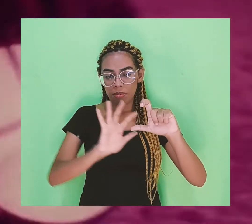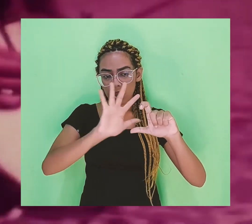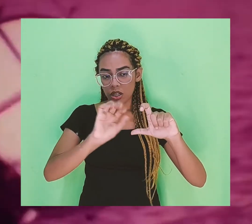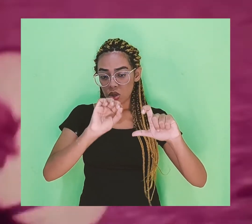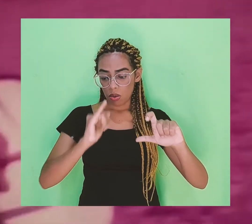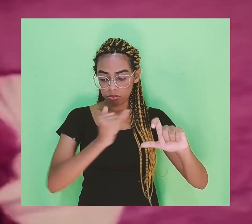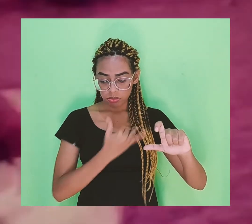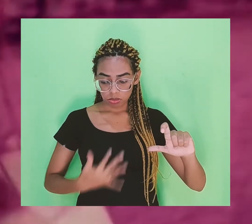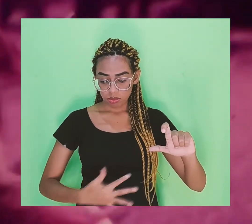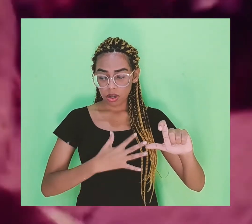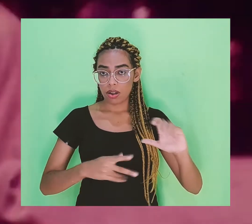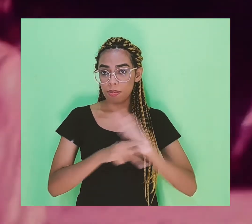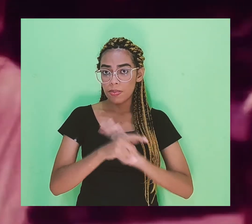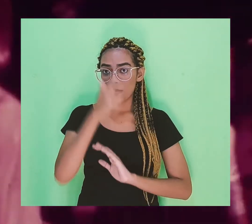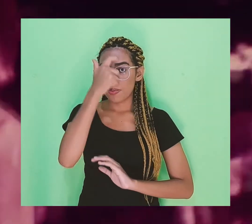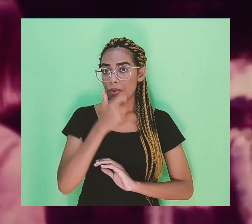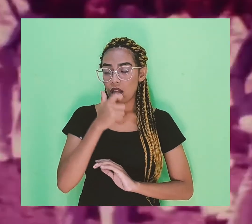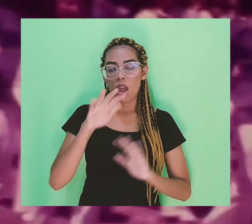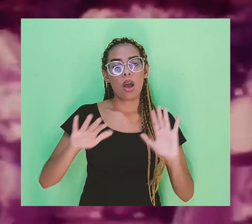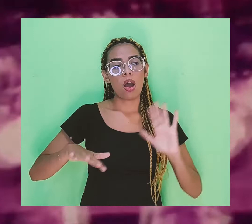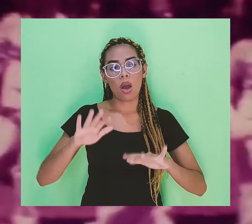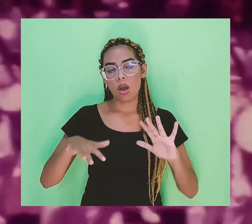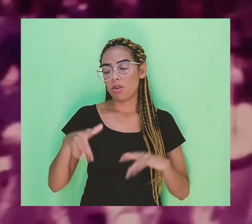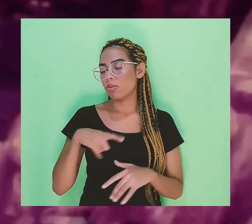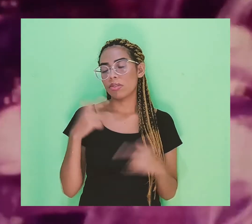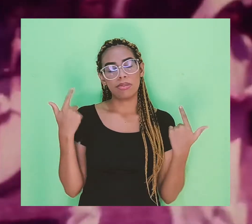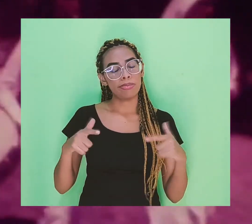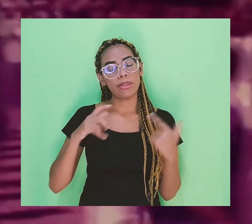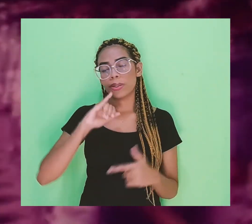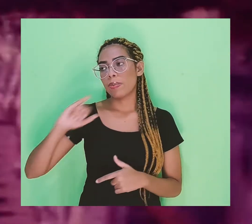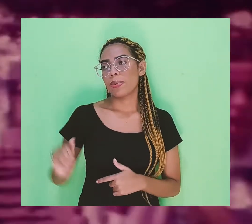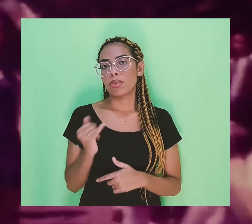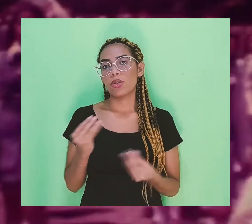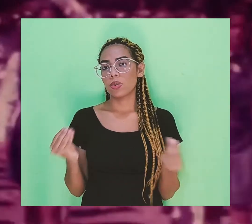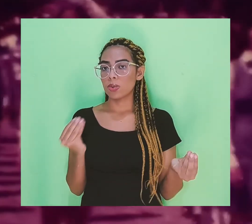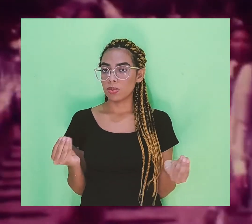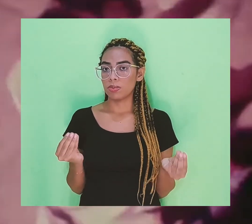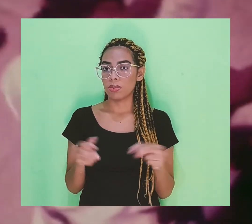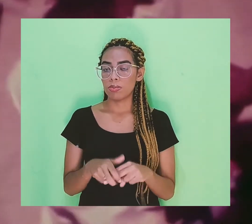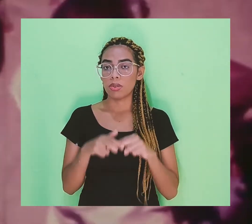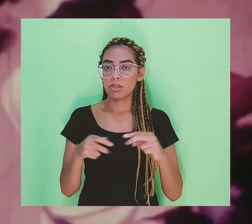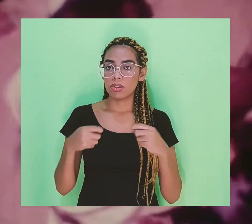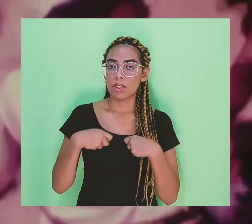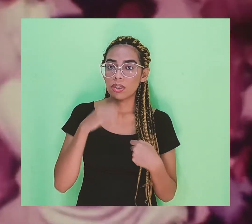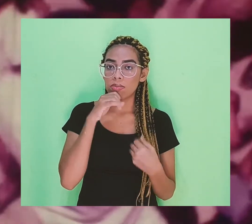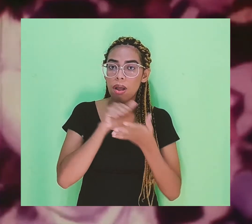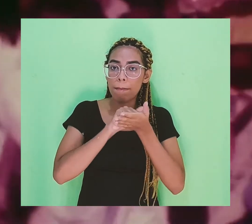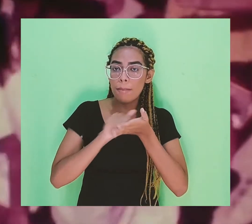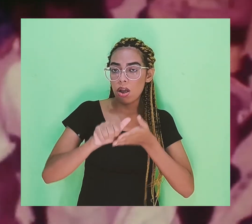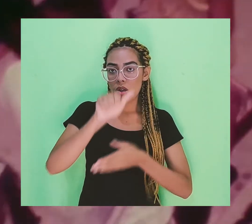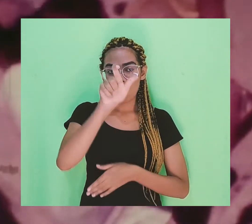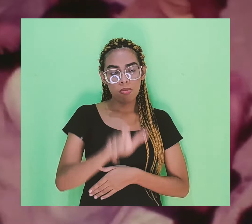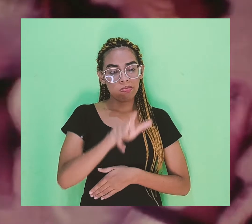camiseta? Muitos desses moleques, eles não tinham a oportunidade de ter uma fotografia dessa. Então, assim, acaba que sendo o apagamento